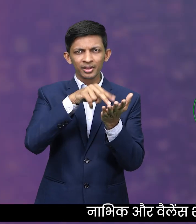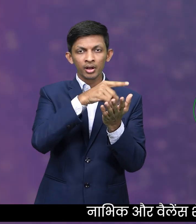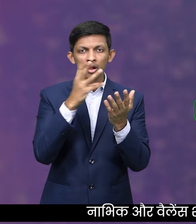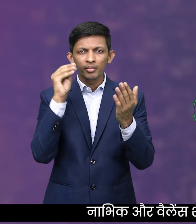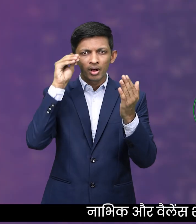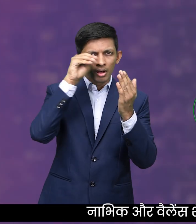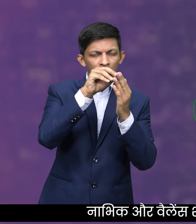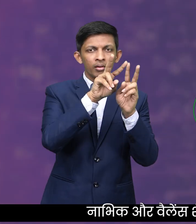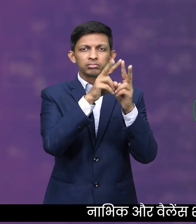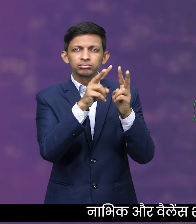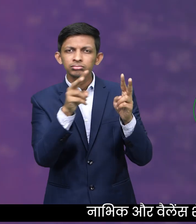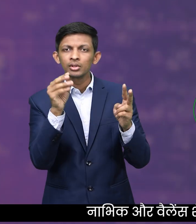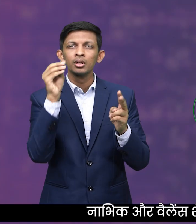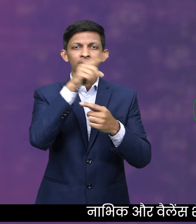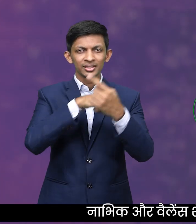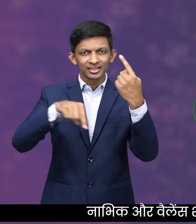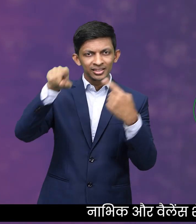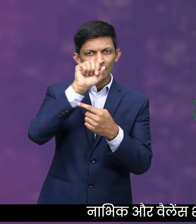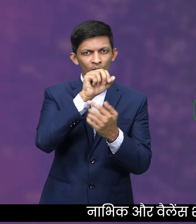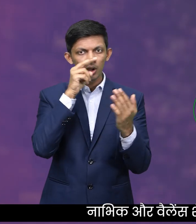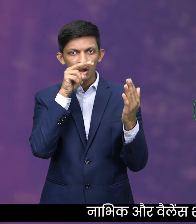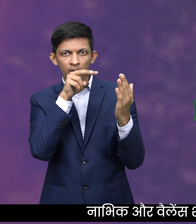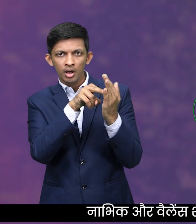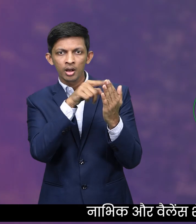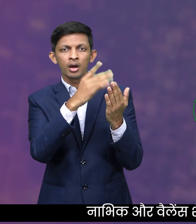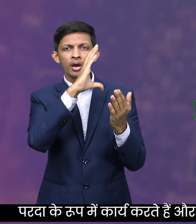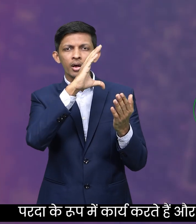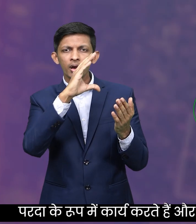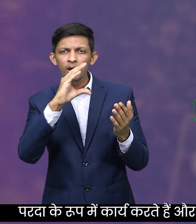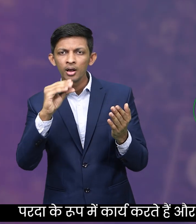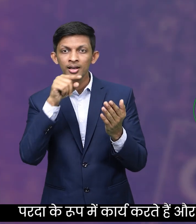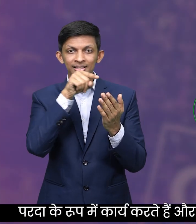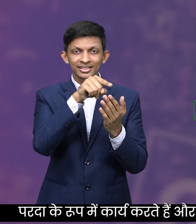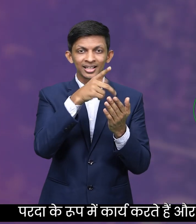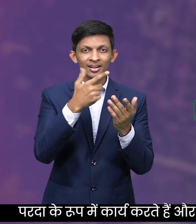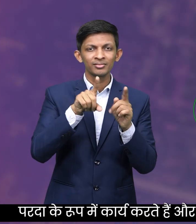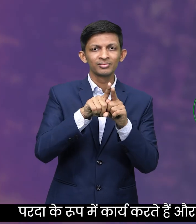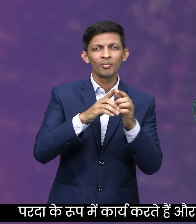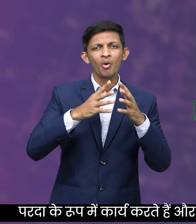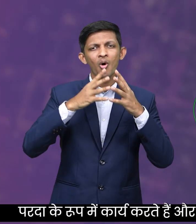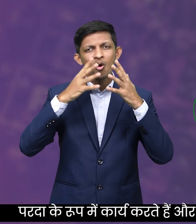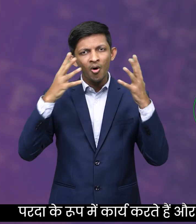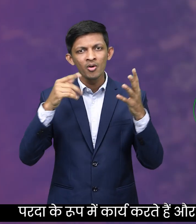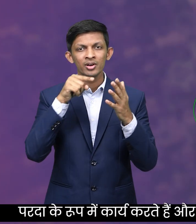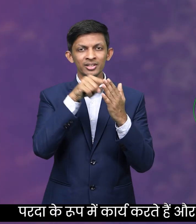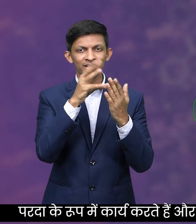बीच विद्युदणु के साथ अधिक गोले पर्दा के रूप में कार्य करते हैं और